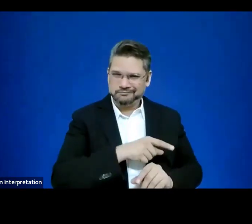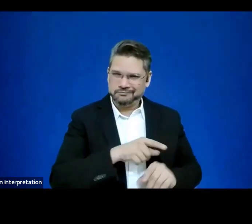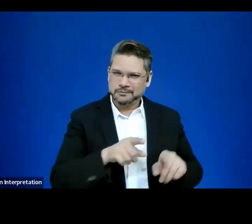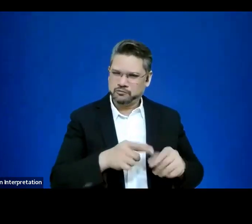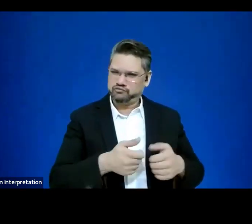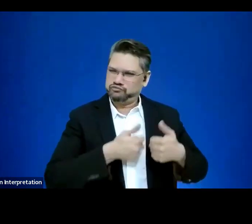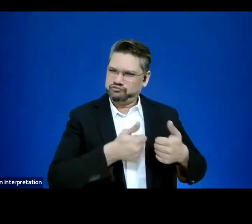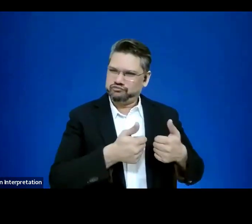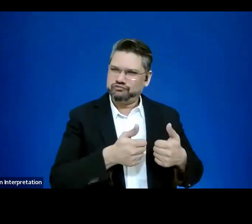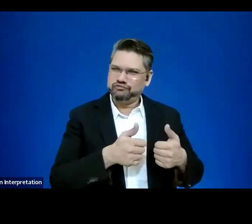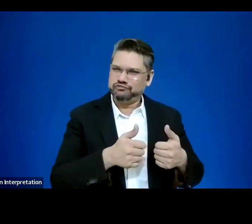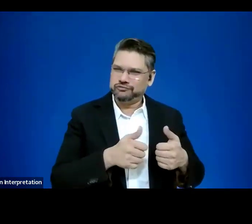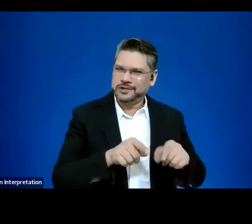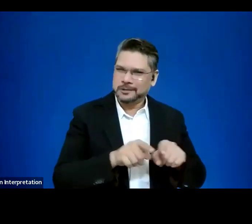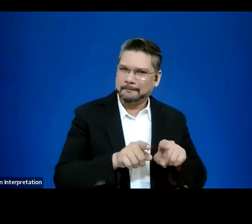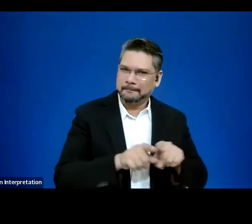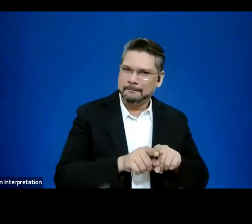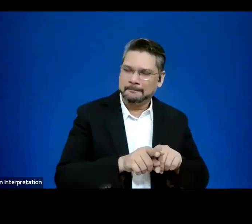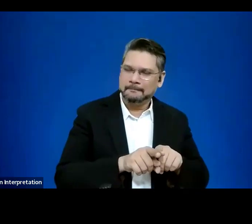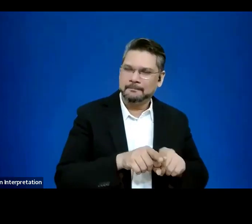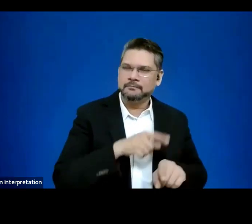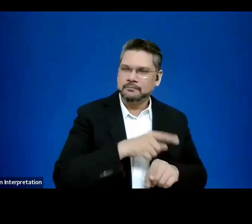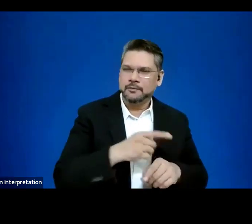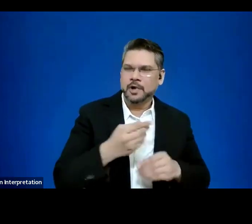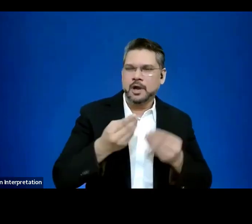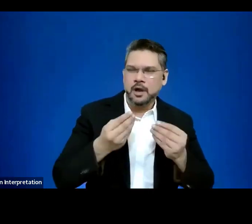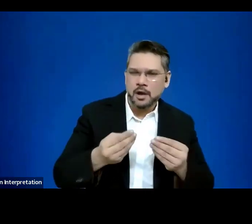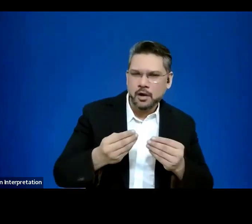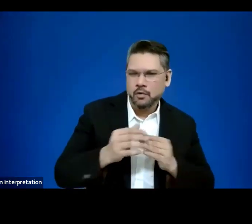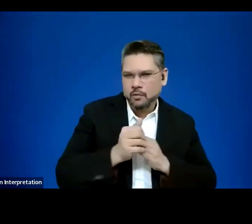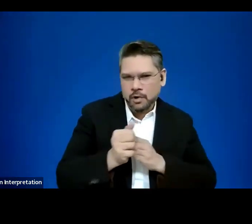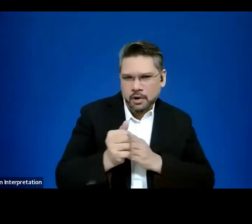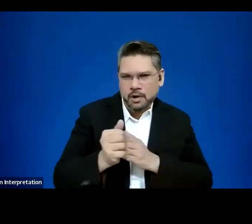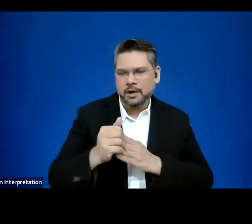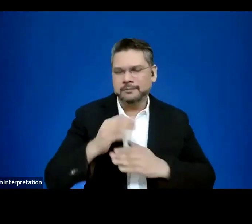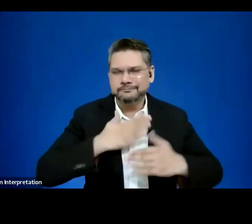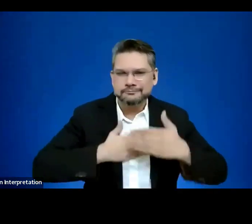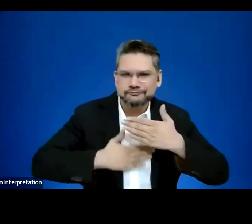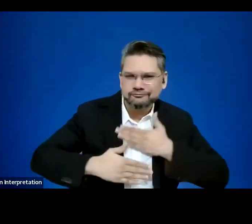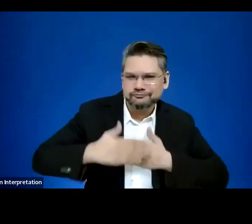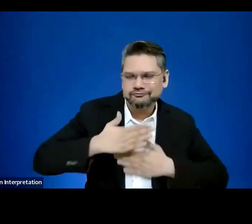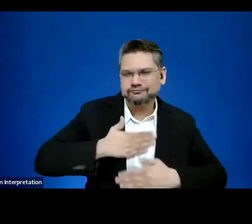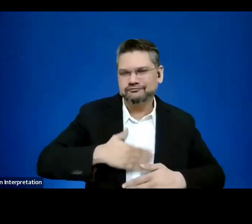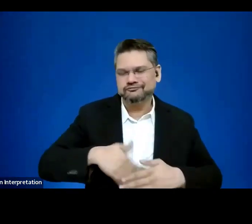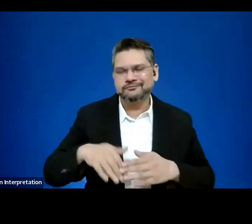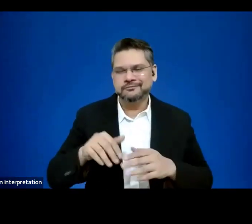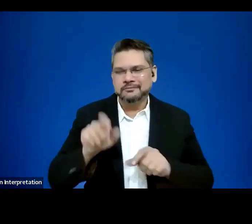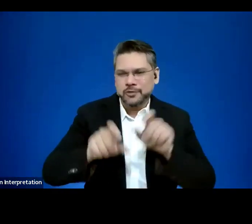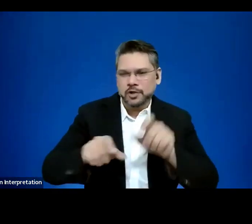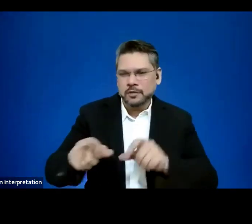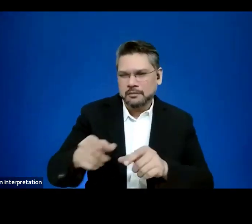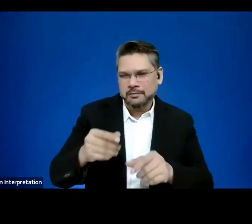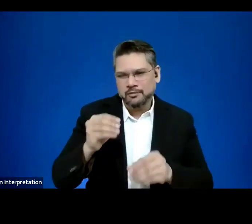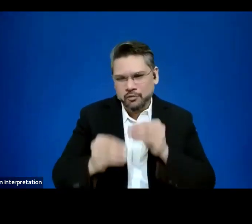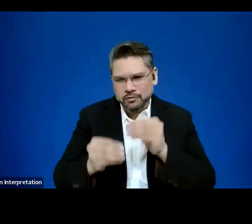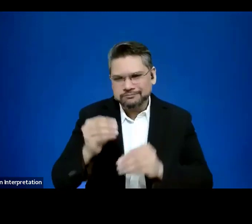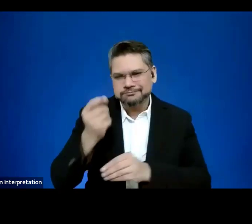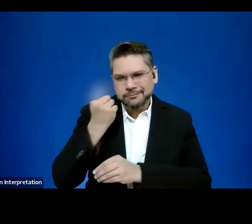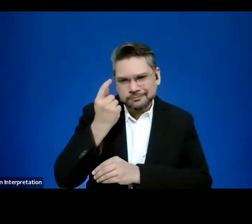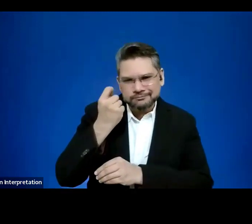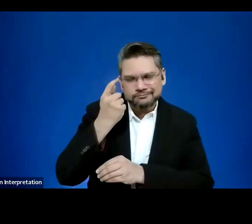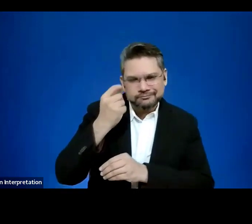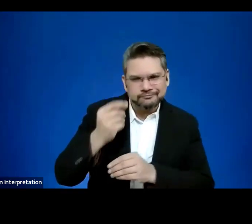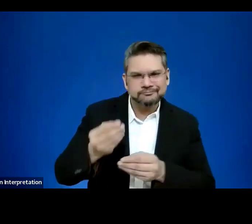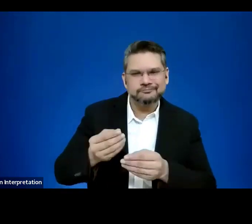的创意，并且他用他的知识以及用他的热情来